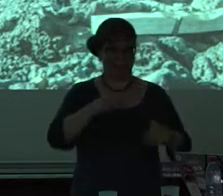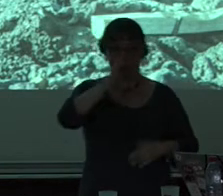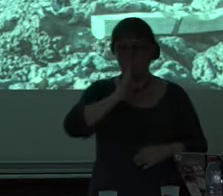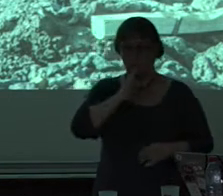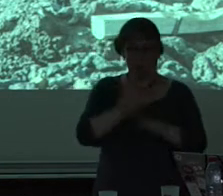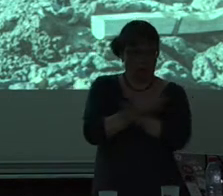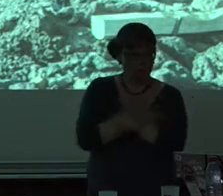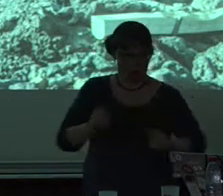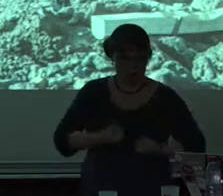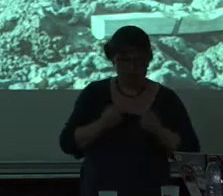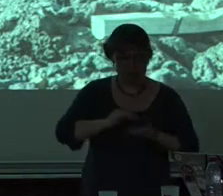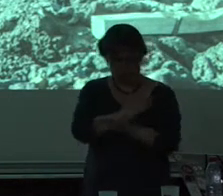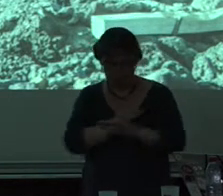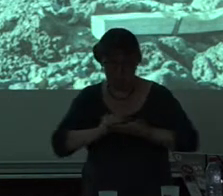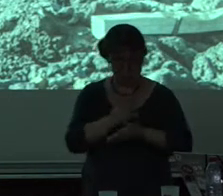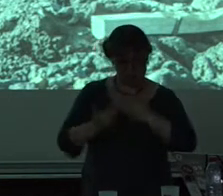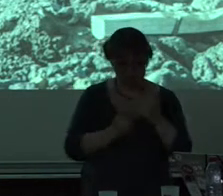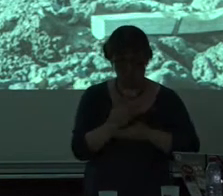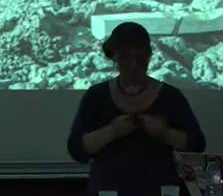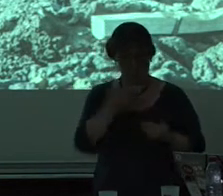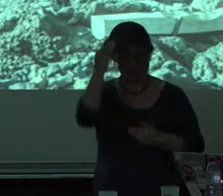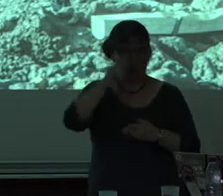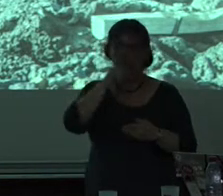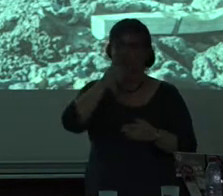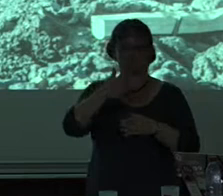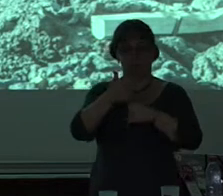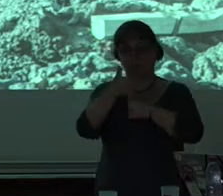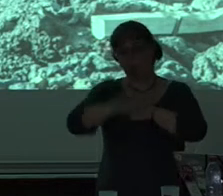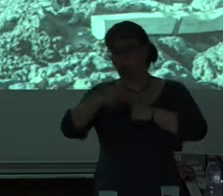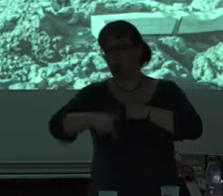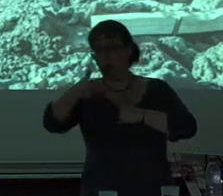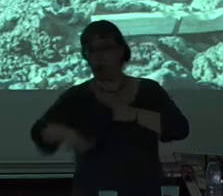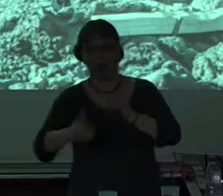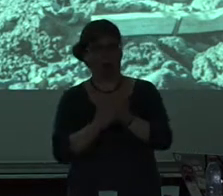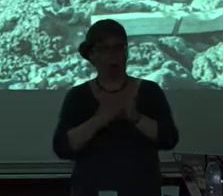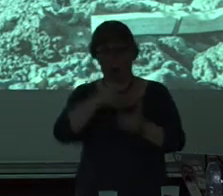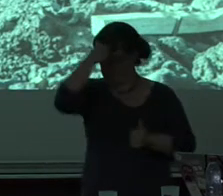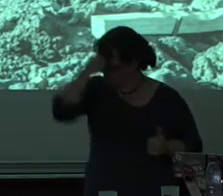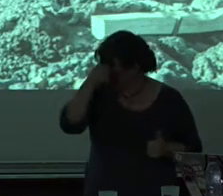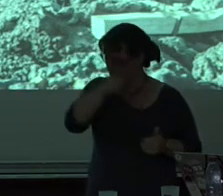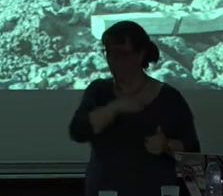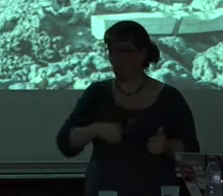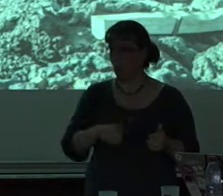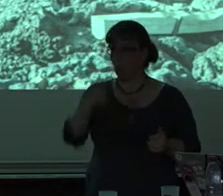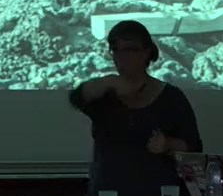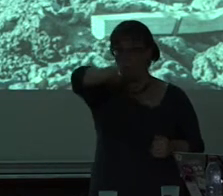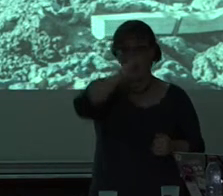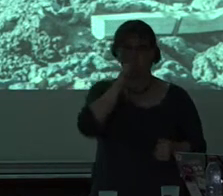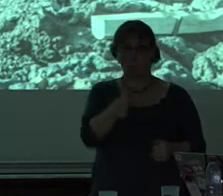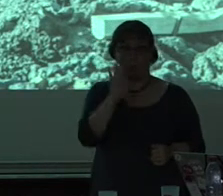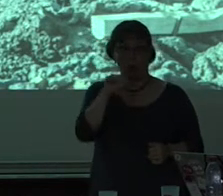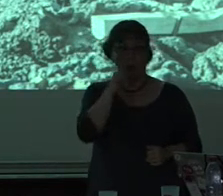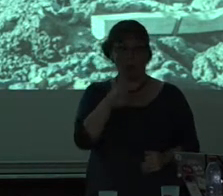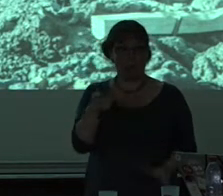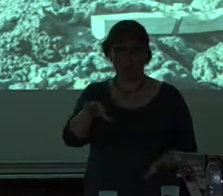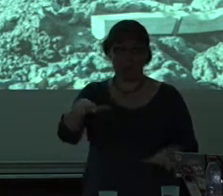cœur et aussi que je suis en train de la faire. Par contre, vous, je suis prête à parier que demain, vous en aurez oublié la moitié. C'est pas grave, je me